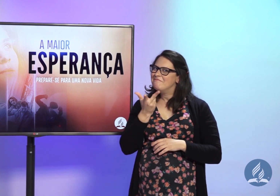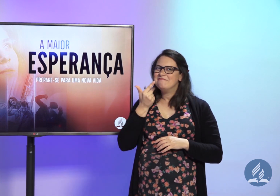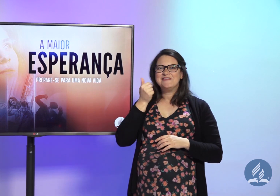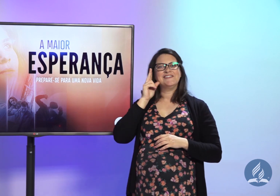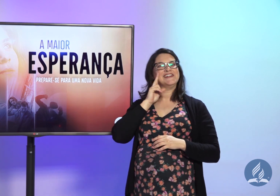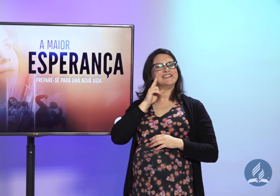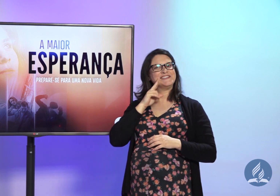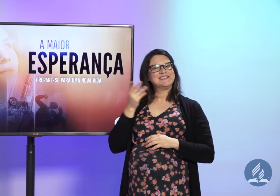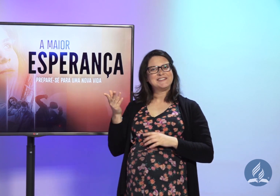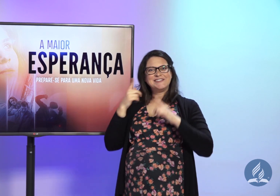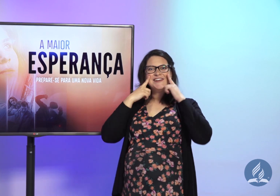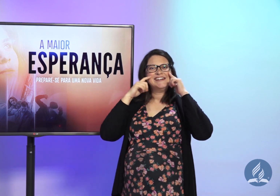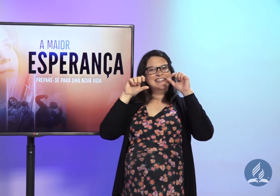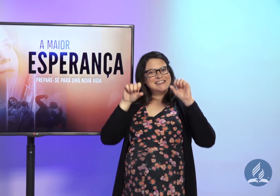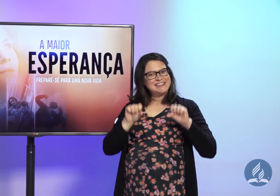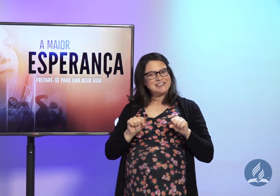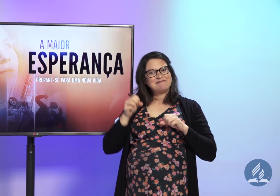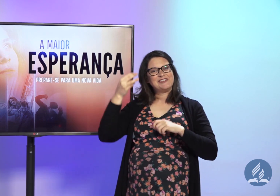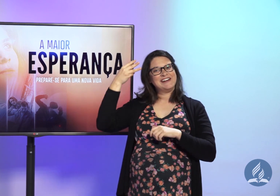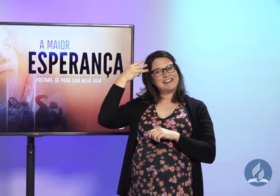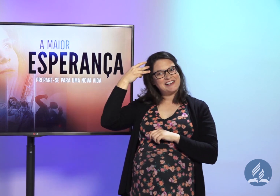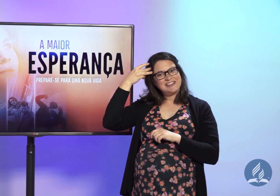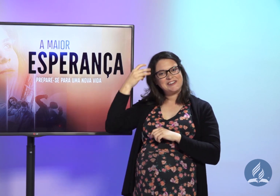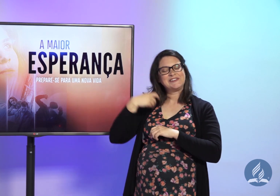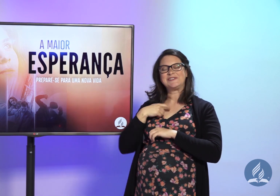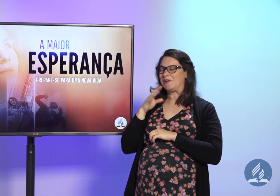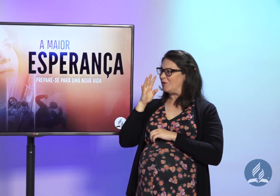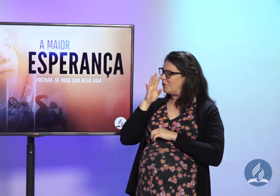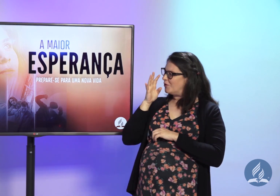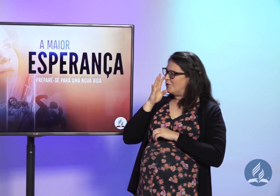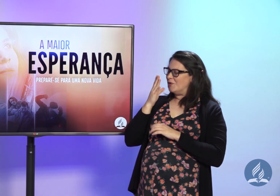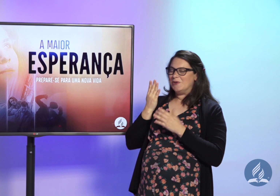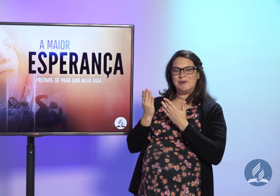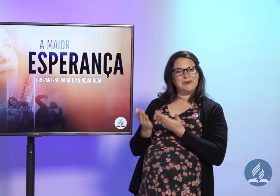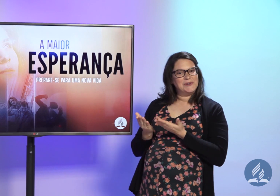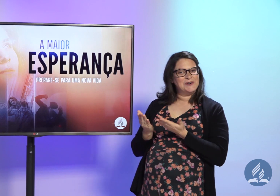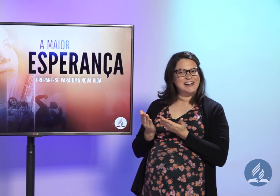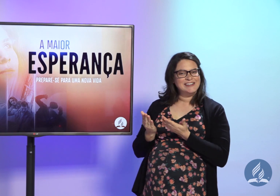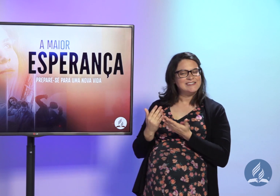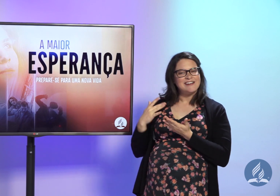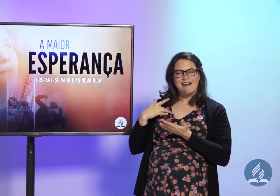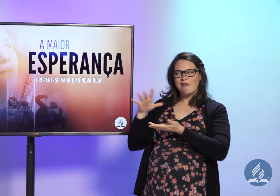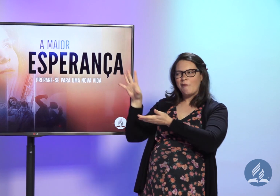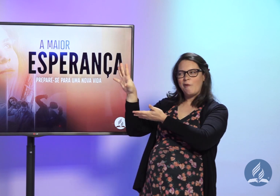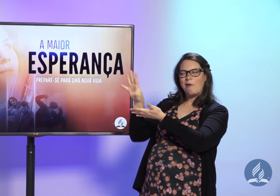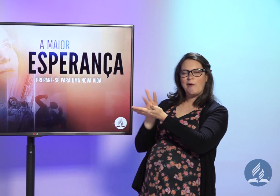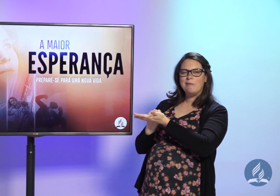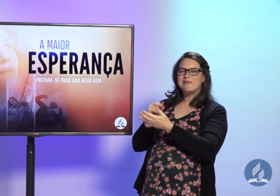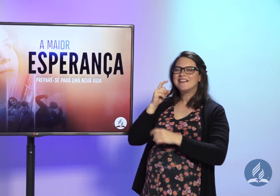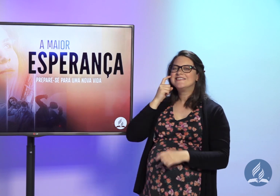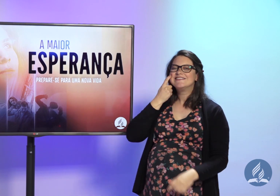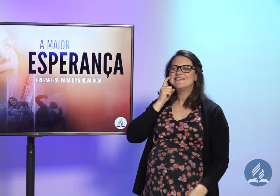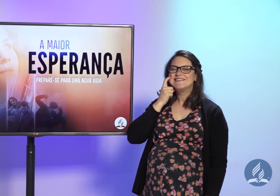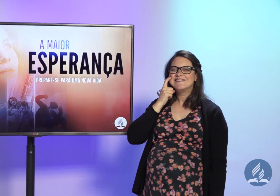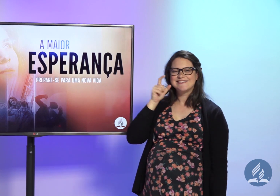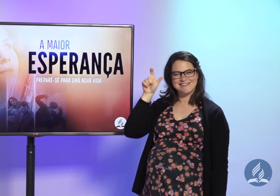Nossa, você viu o testemunho dele? É o Nildo. Puxa, como é bom, né? A gente fica admirado de ver.